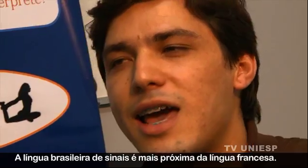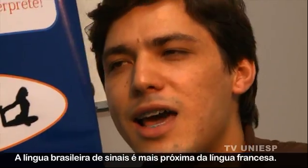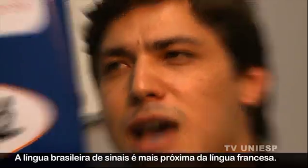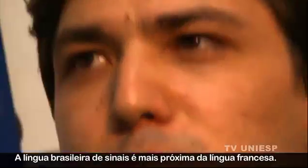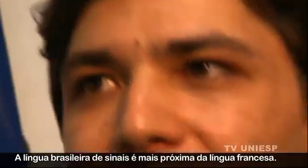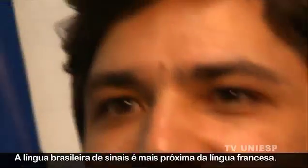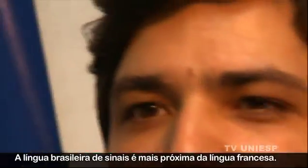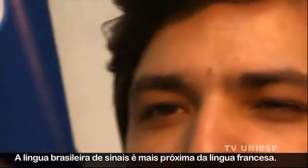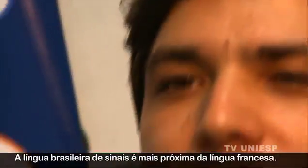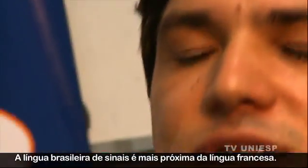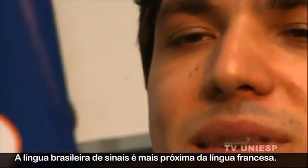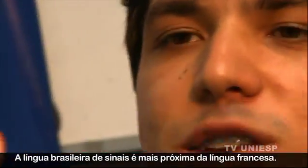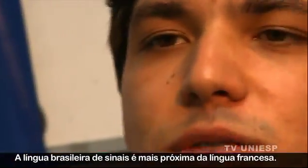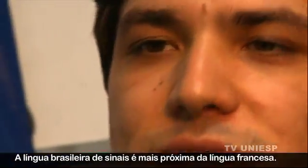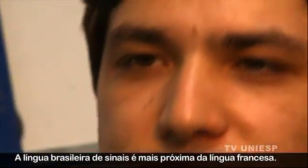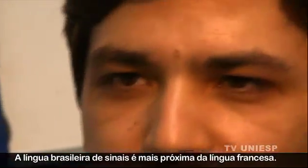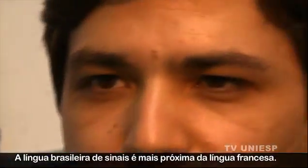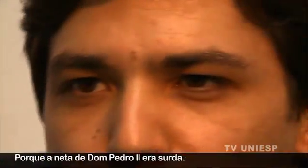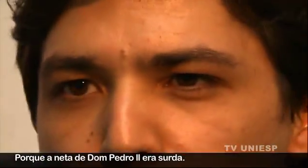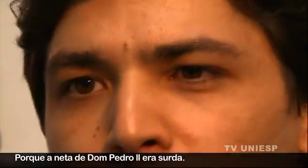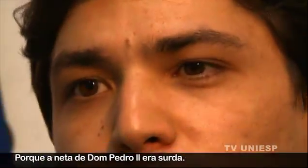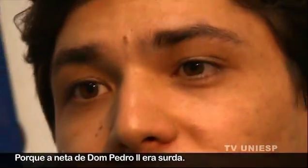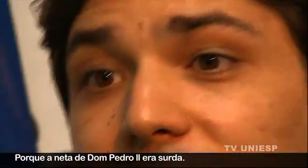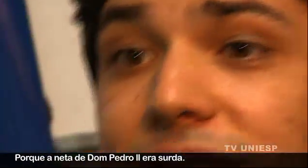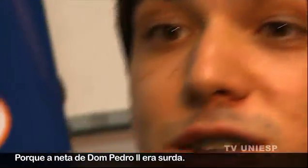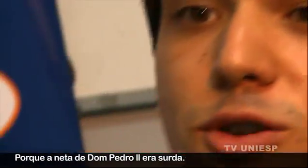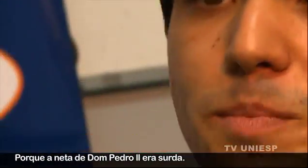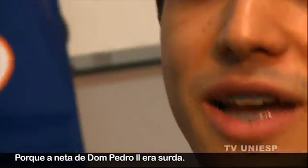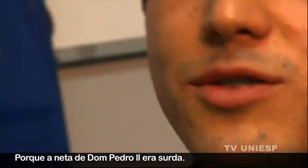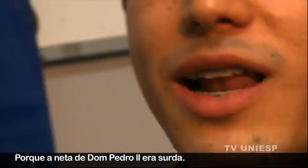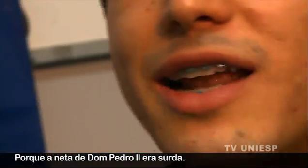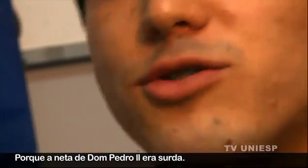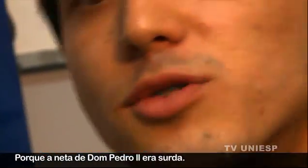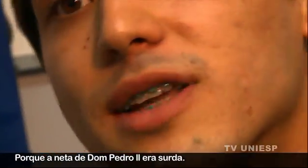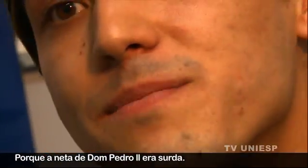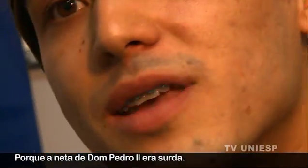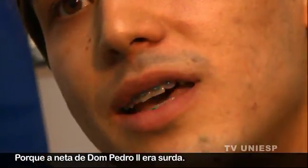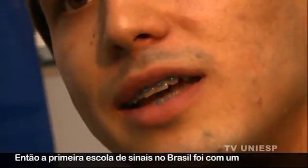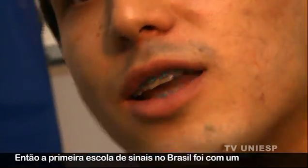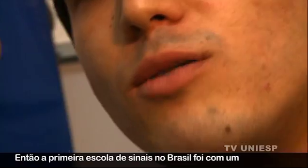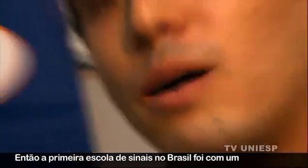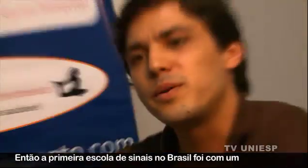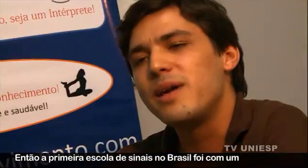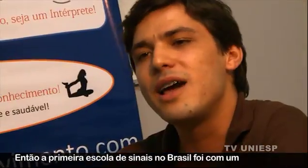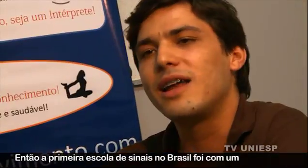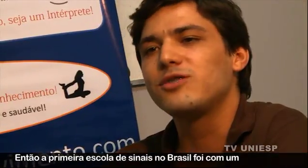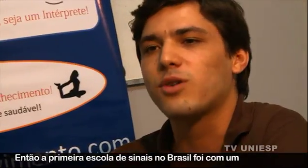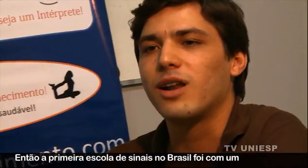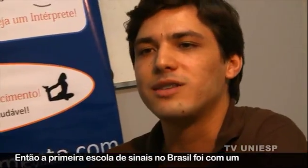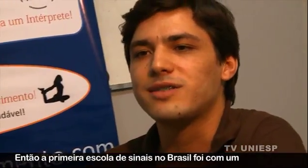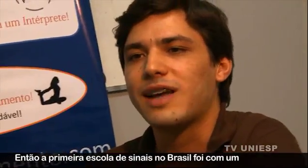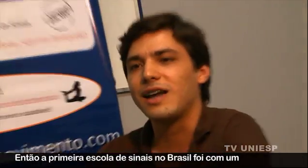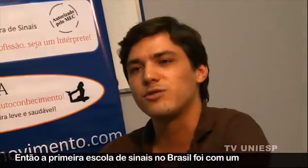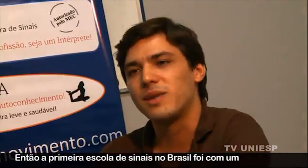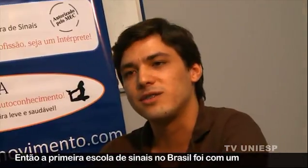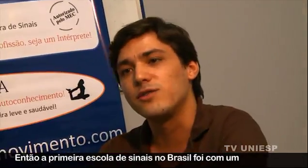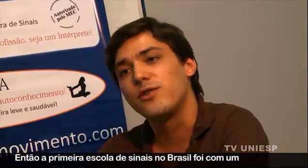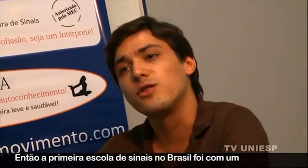é mais próxima da língua francesa. Porque a neta de Dom Pedro, ela era surda. Então, a primeira escola de sinais no Brasil foi com